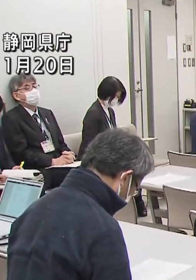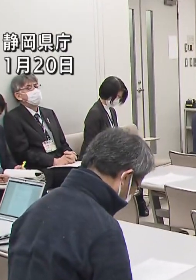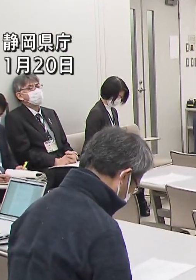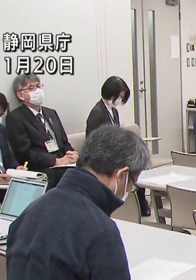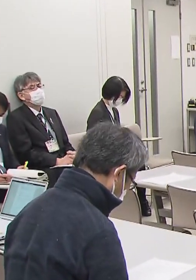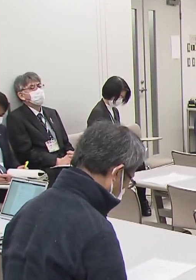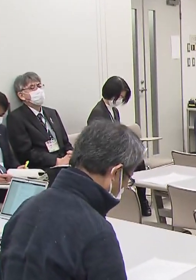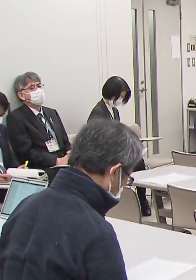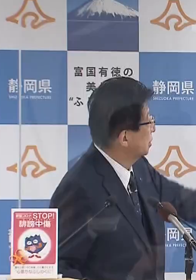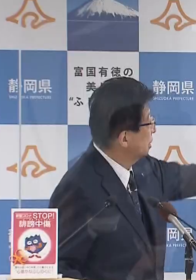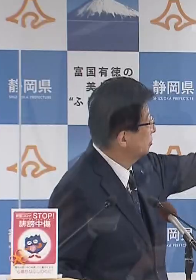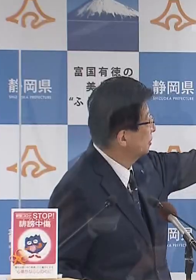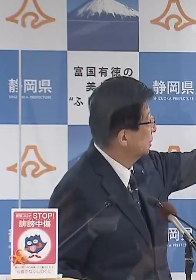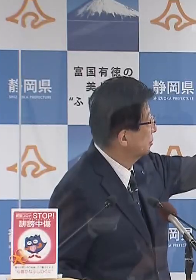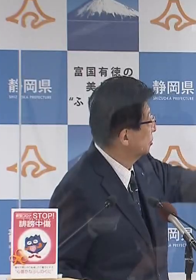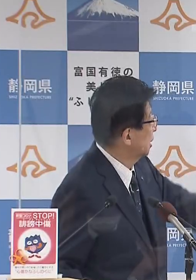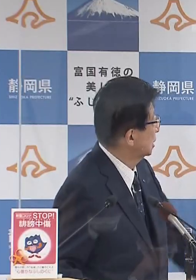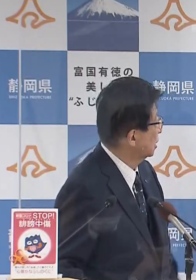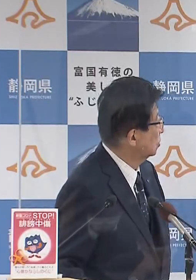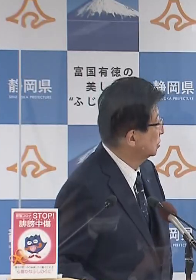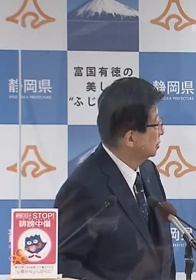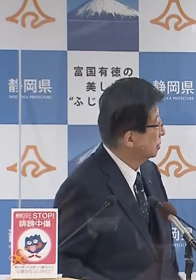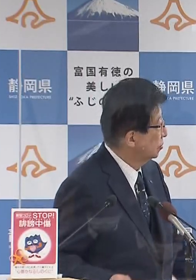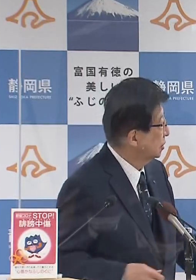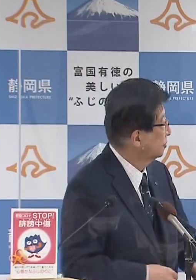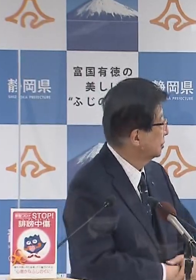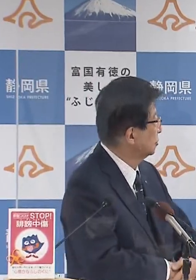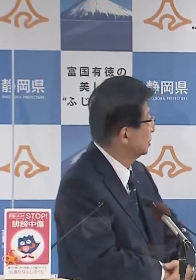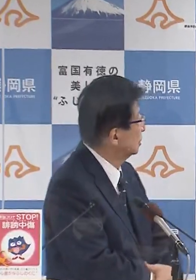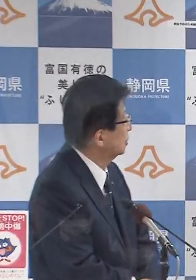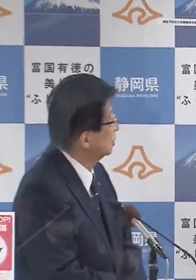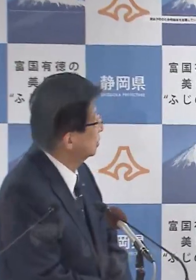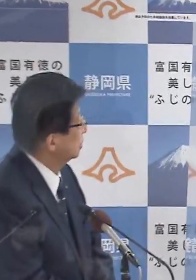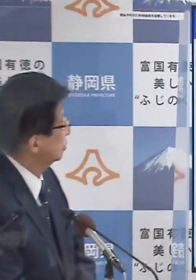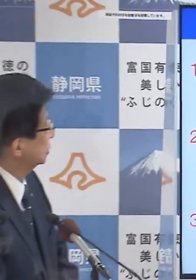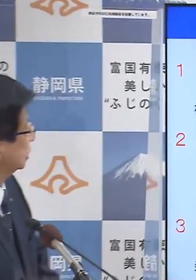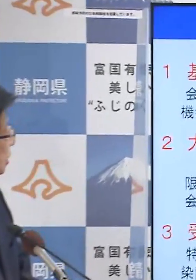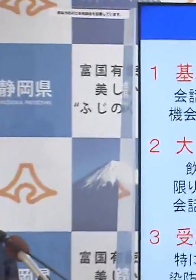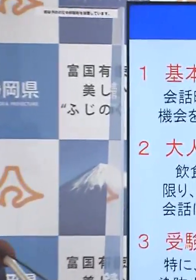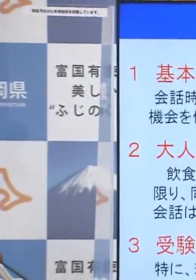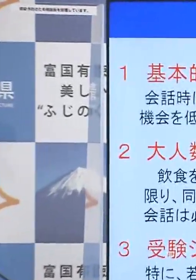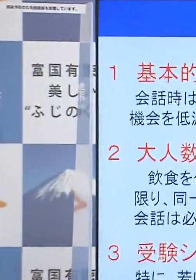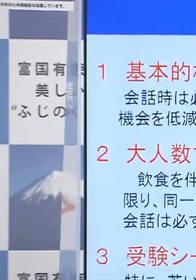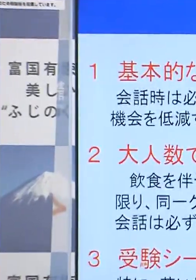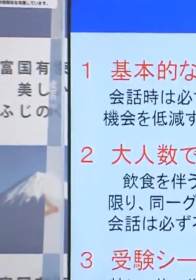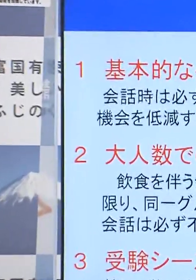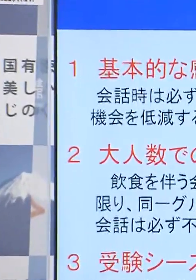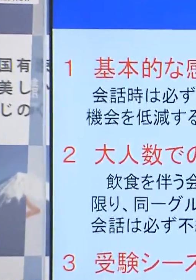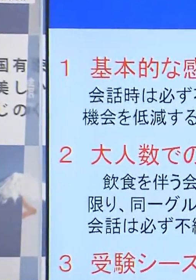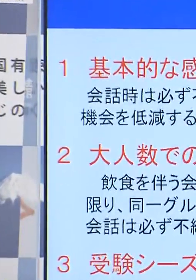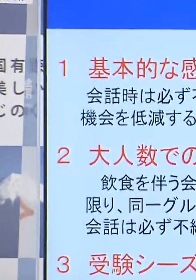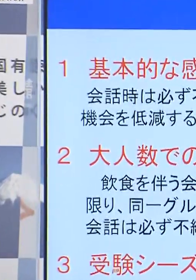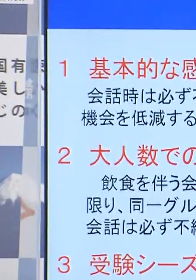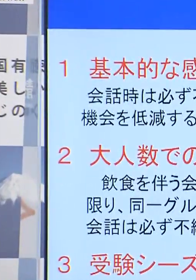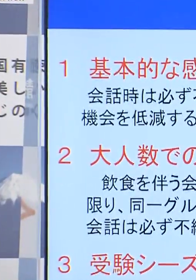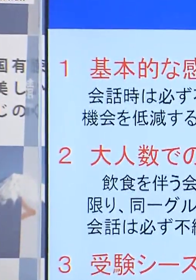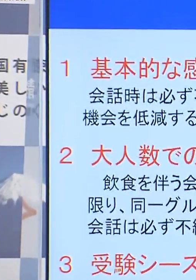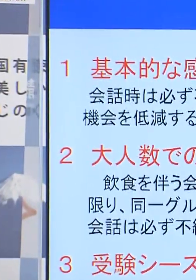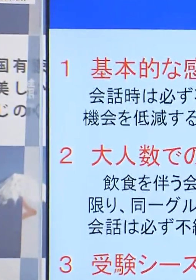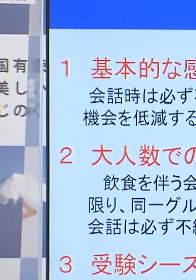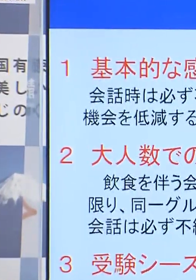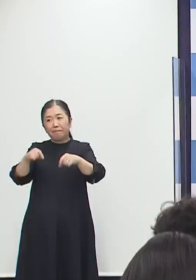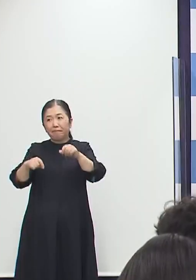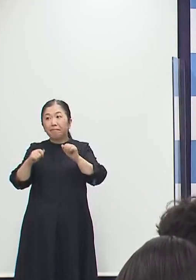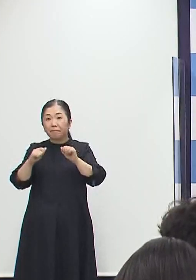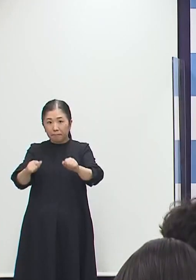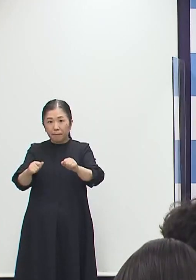すると発表しました。静岡県はこれまで感染状況の推移を踏まえて週内にも見極めるとしてい